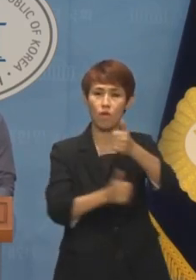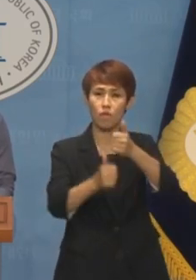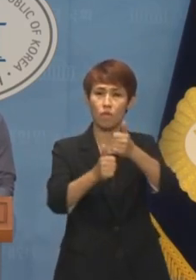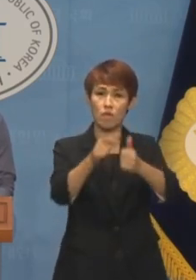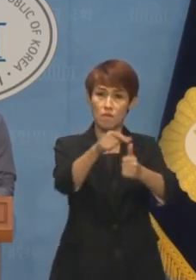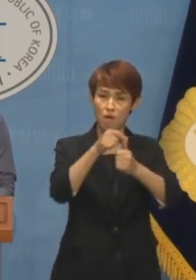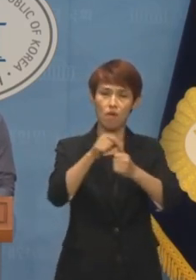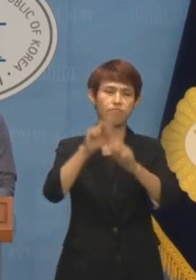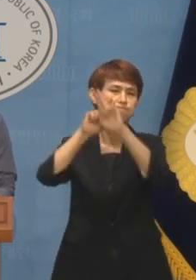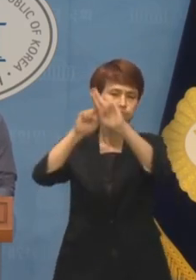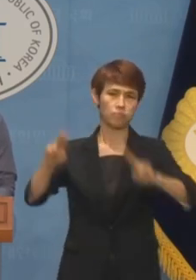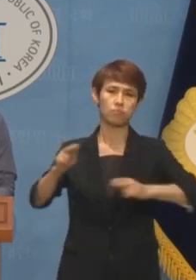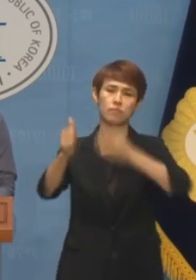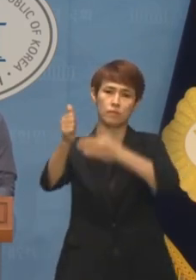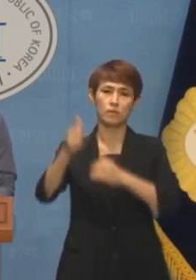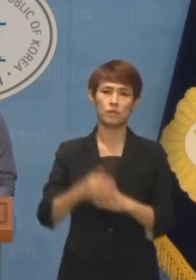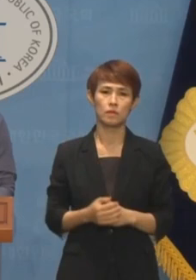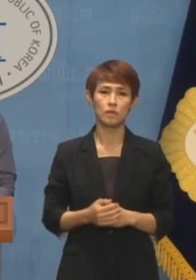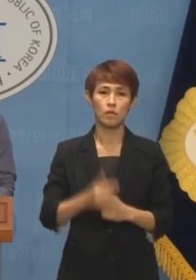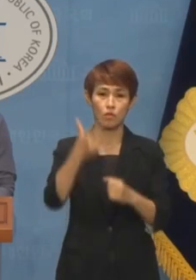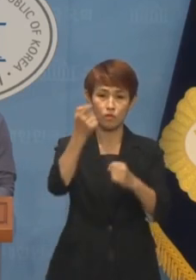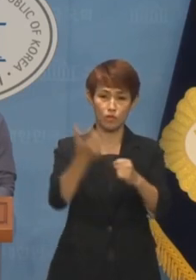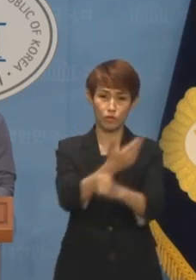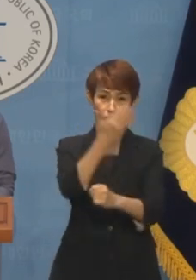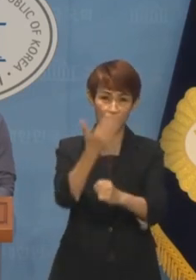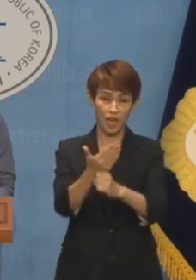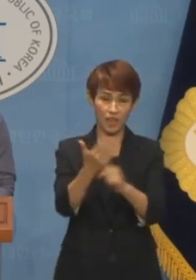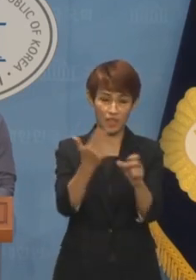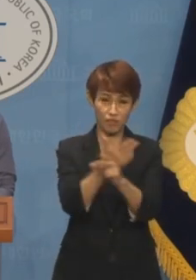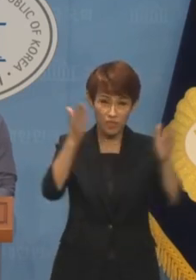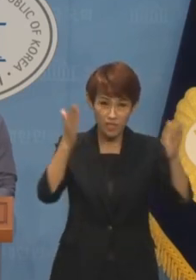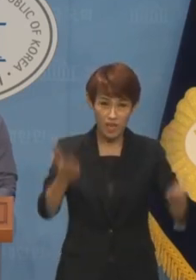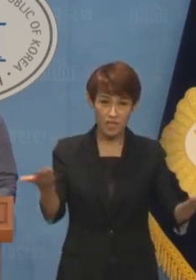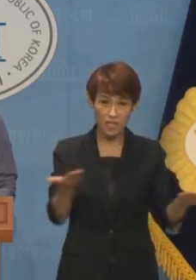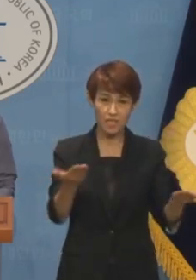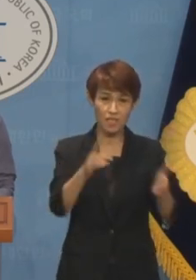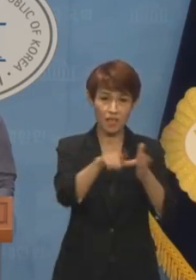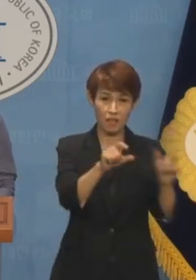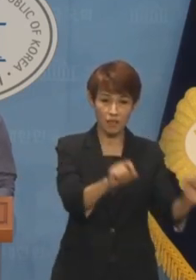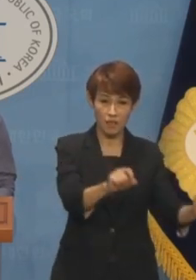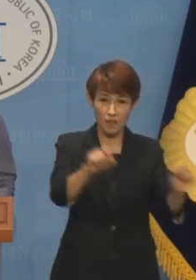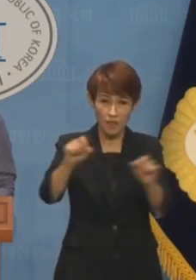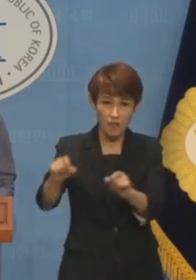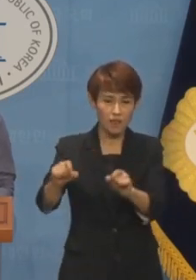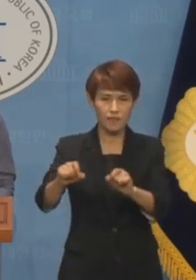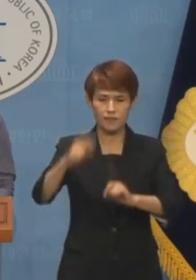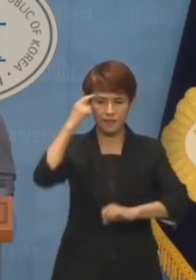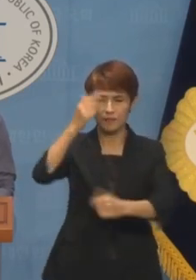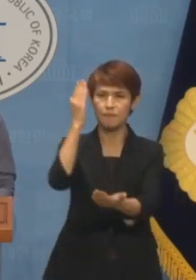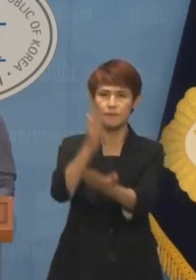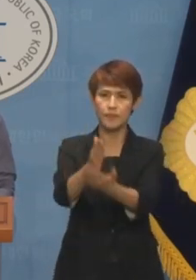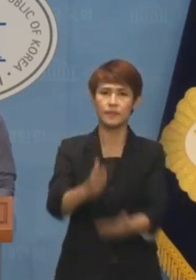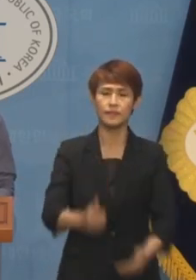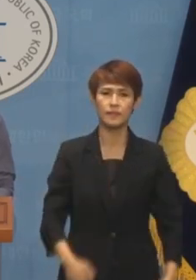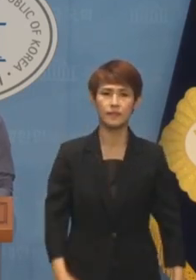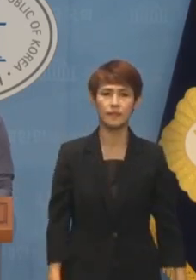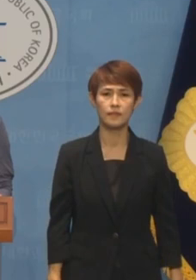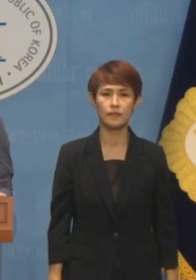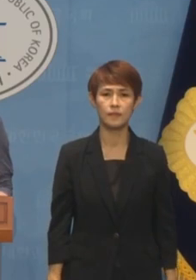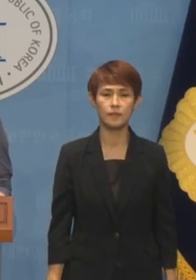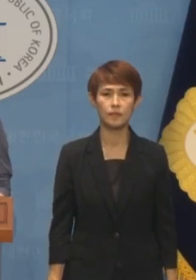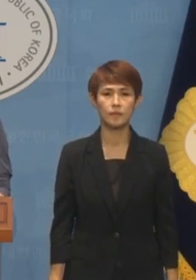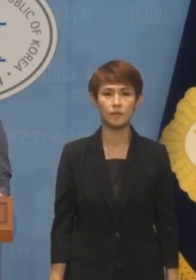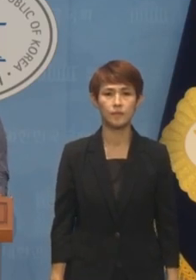임명부터 철회하고 주 69시간 노동시간 연장 따위는 꿈도 꾸지 마십시오.